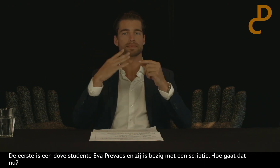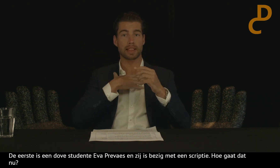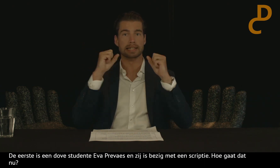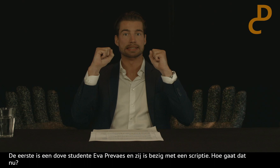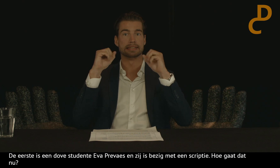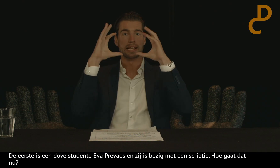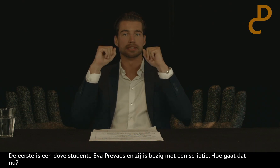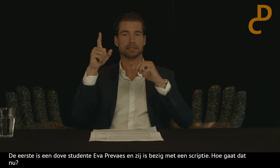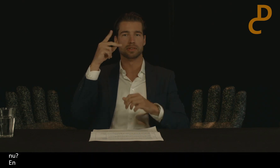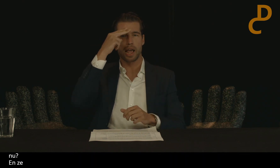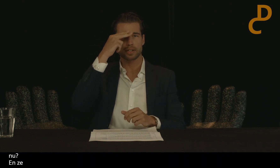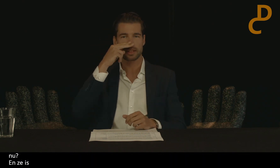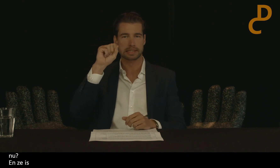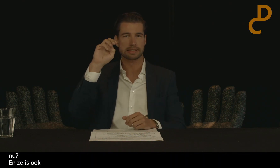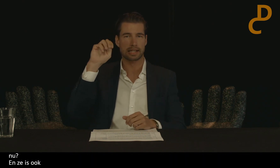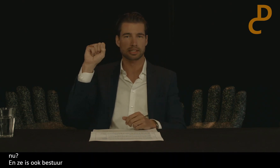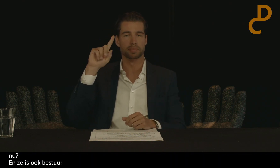En zij is ook een bestuurslid van SES.